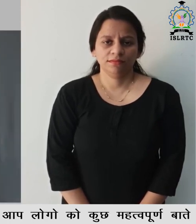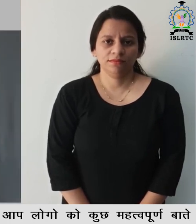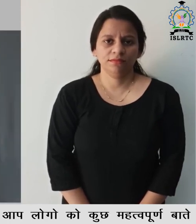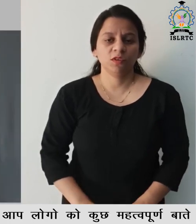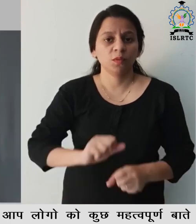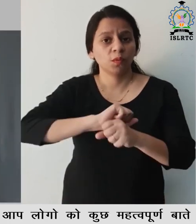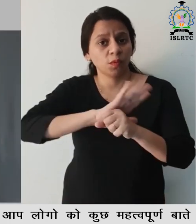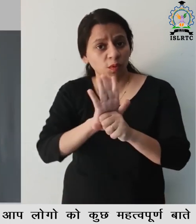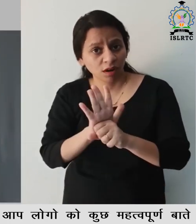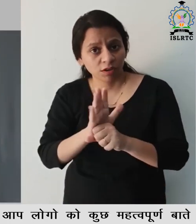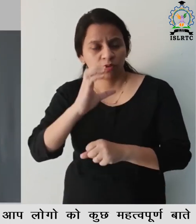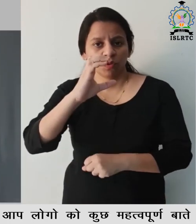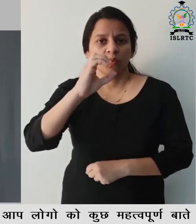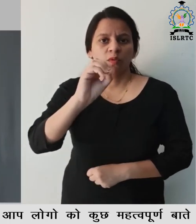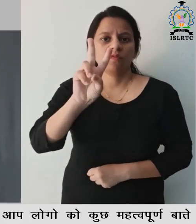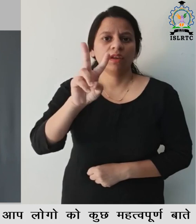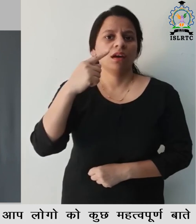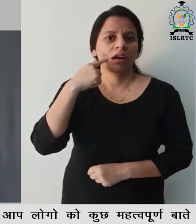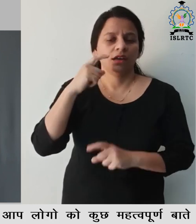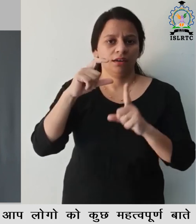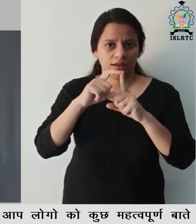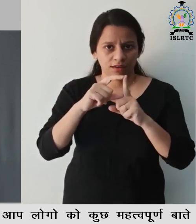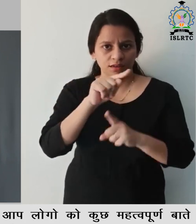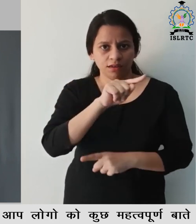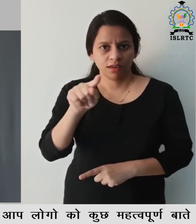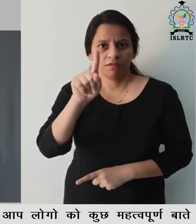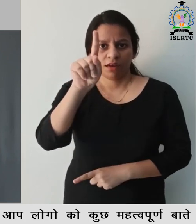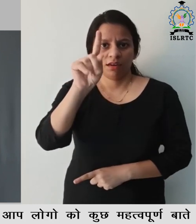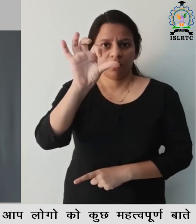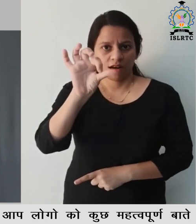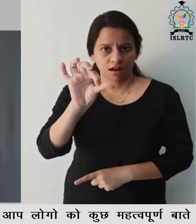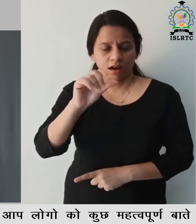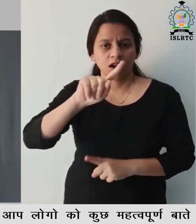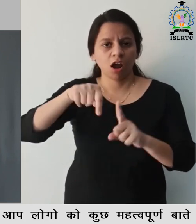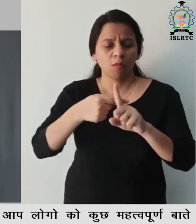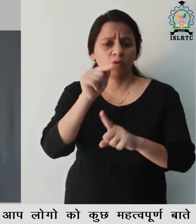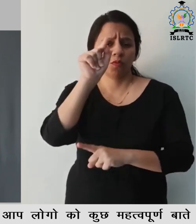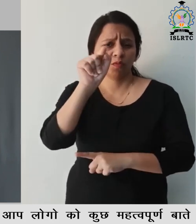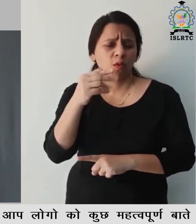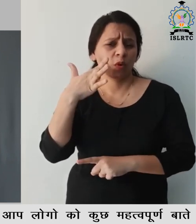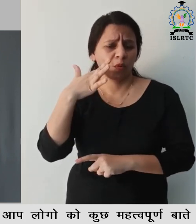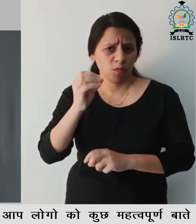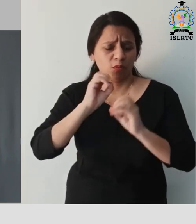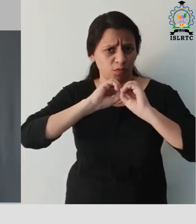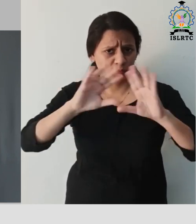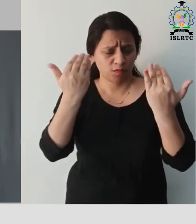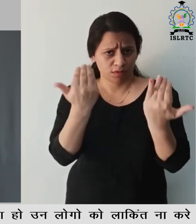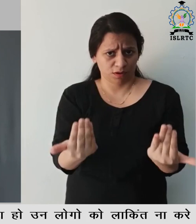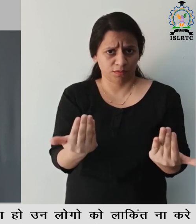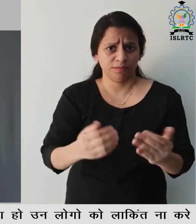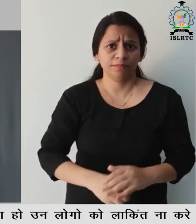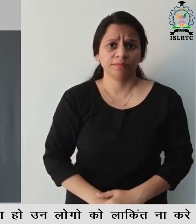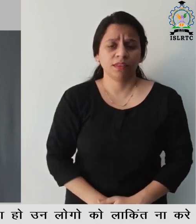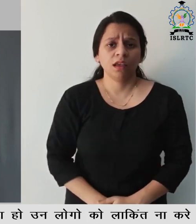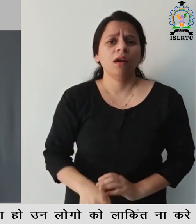कोरोना वाइरस कोविड नाइनटीन के संधर्व में मैं आप लोगों को कुछ महत पूर्ण बातें बताना चाहता हूँ पहली बात